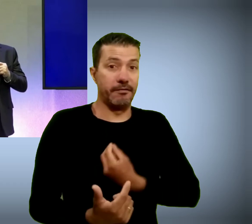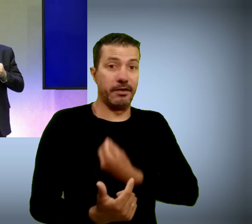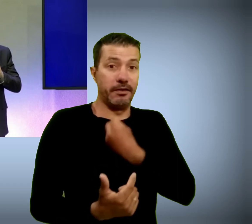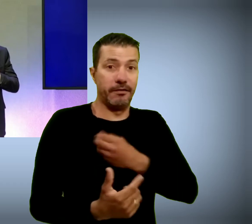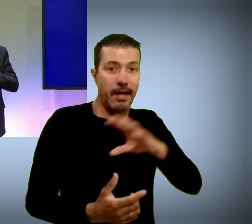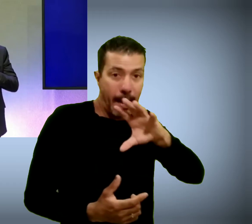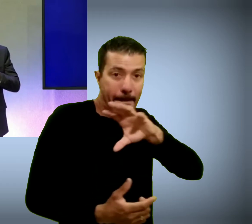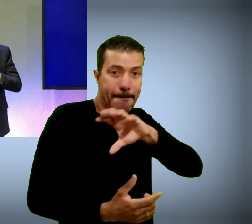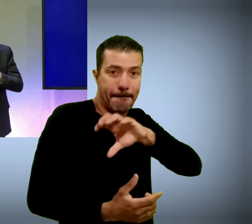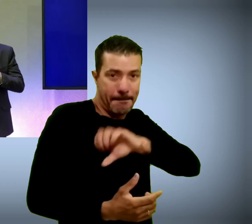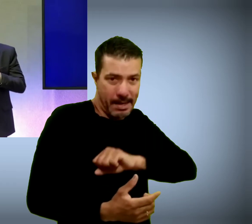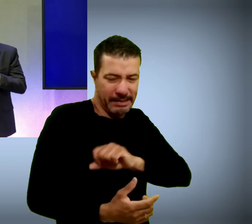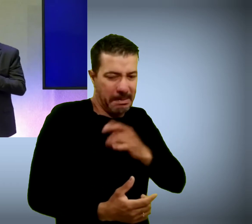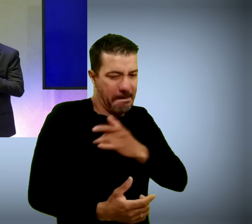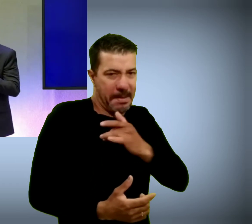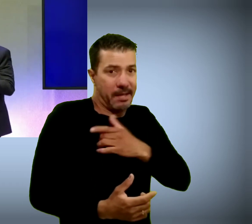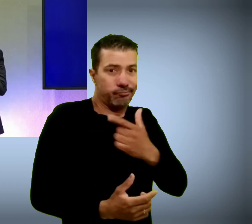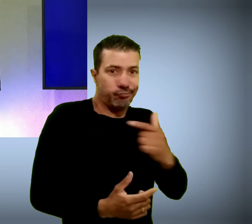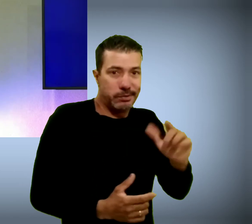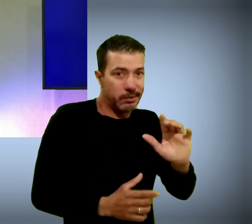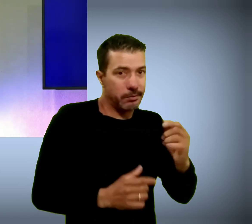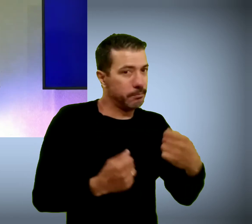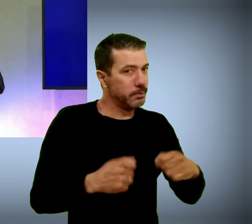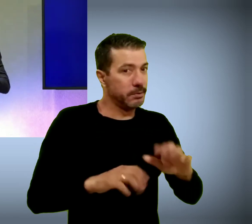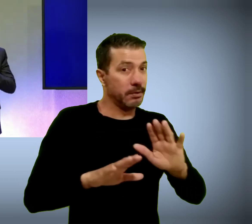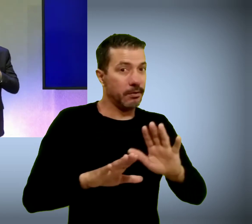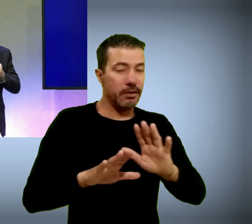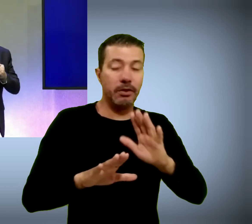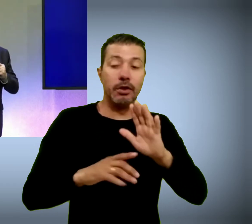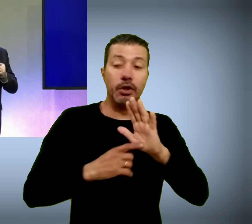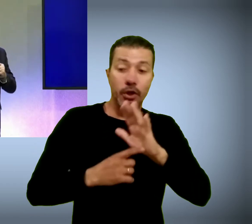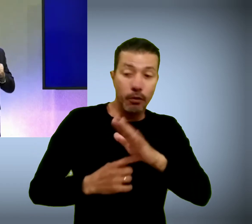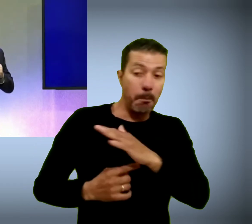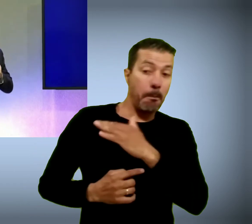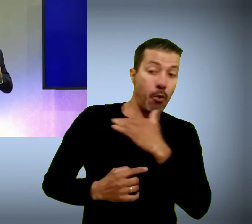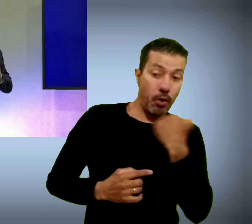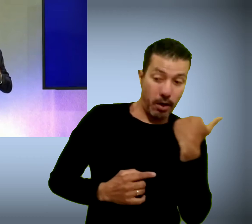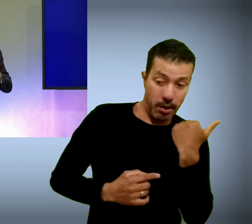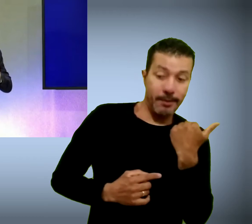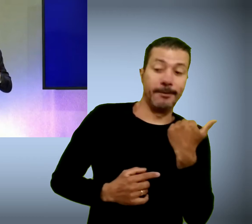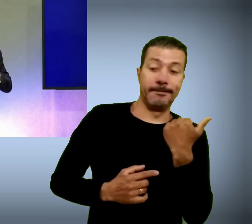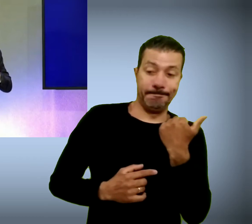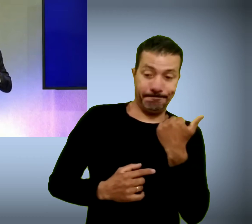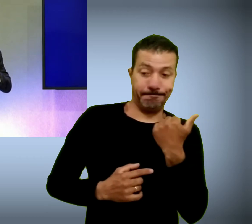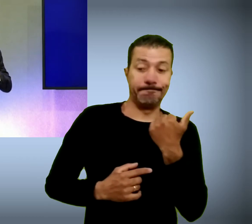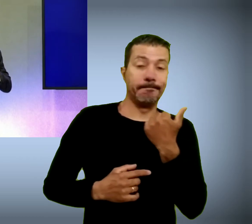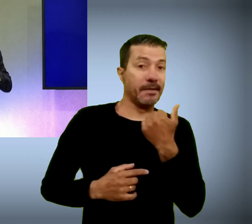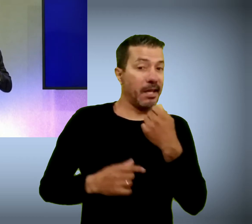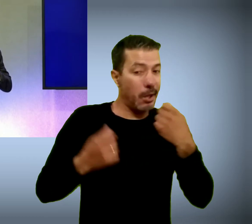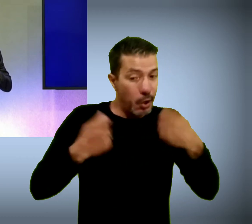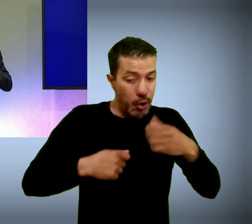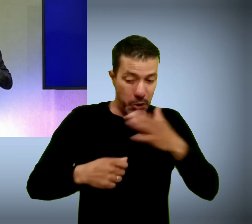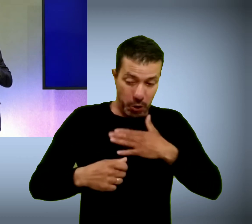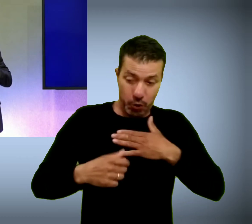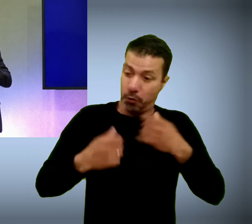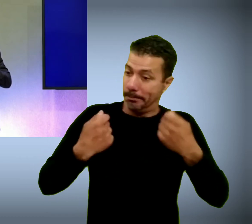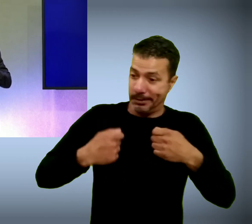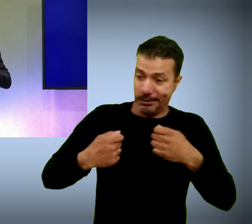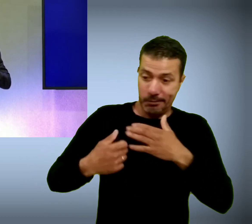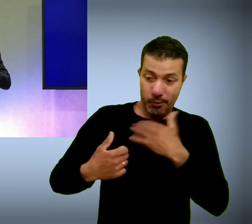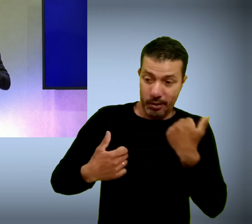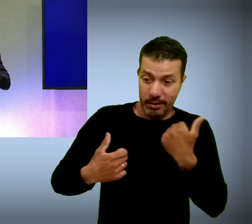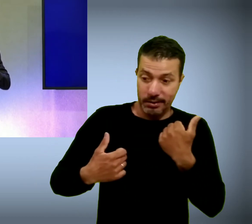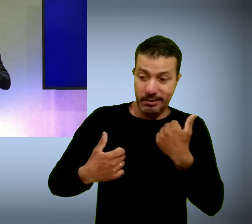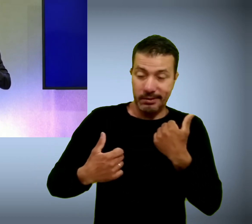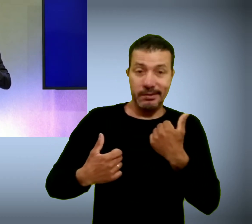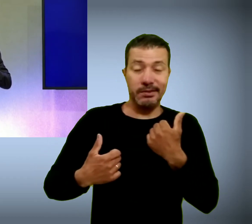só amando, sem ter medo, tá? E eu vou morrer, eu que não preciso morrer, porque se o